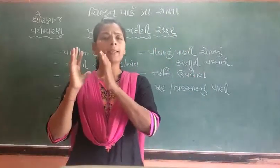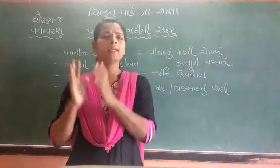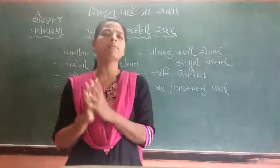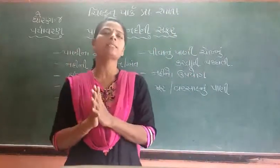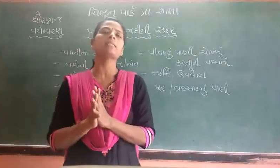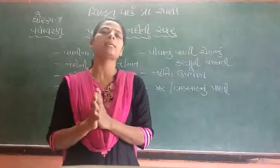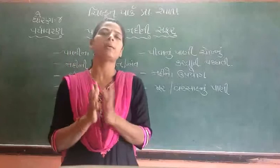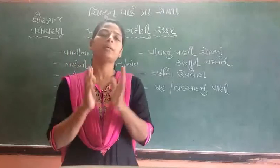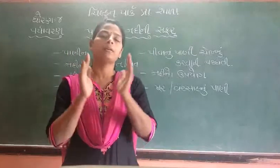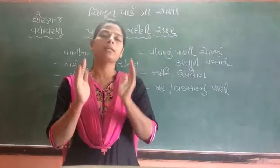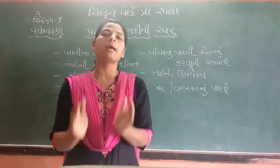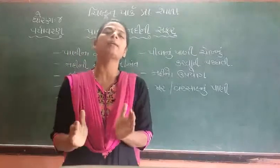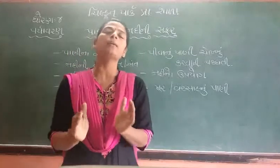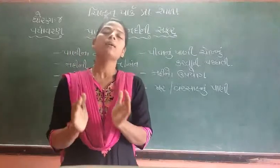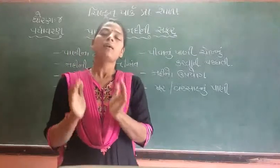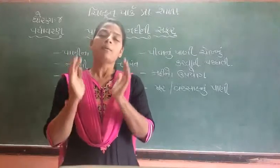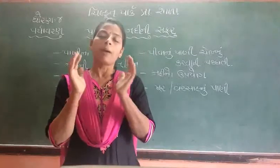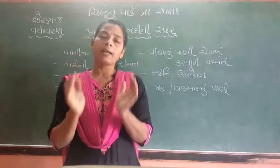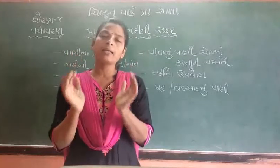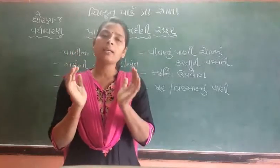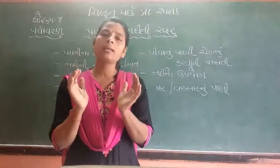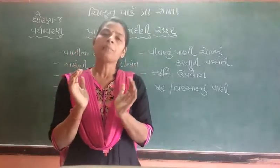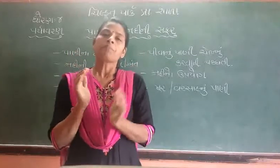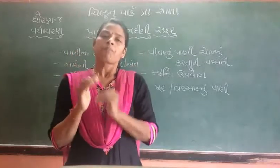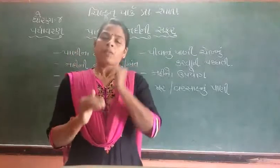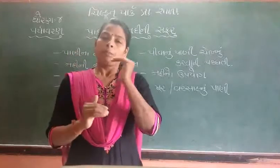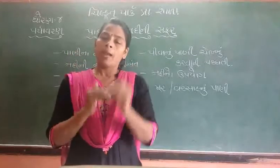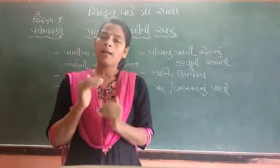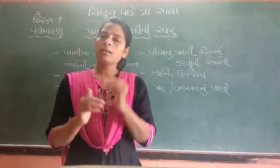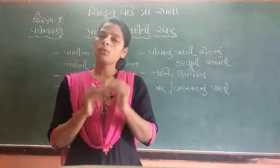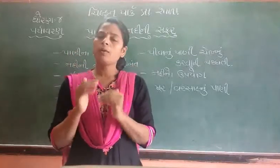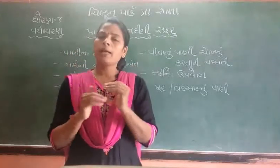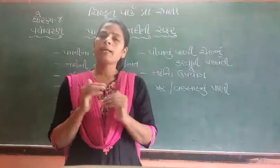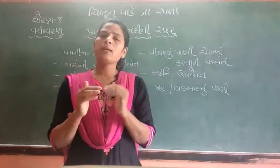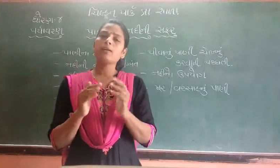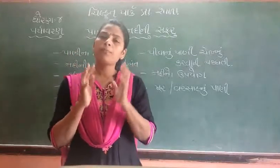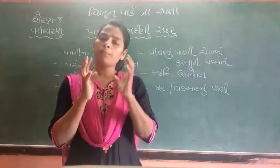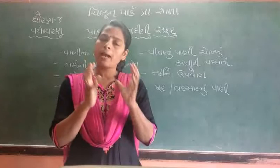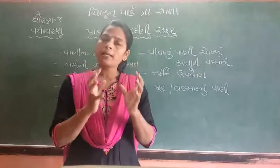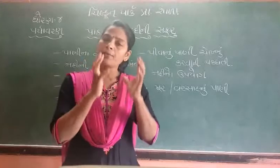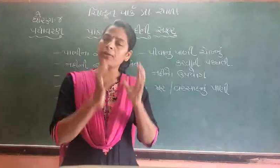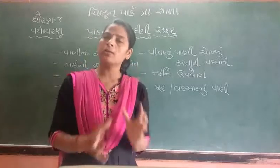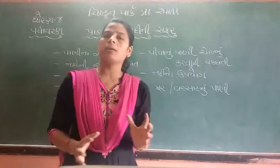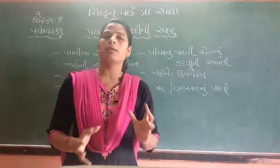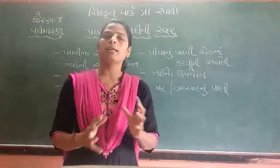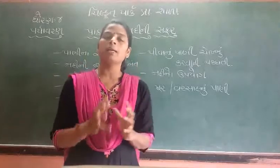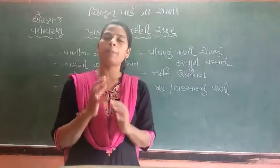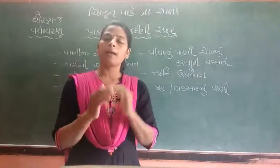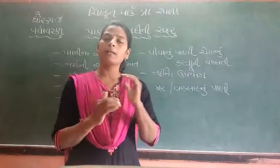એટલી વિકસી છે કે આપણે દરિયાની પાણીને પ્લાન એવો બનાવી અને પાણીને ફિલ્ટર એટલે કે પાણીને